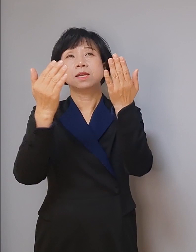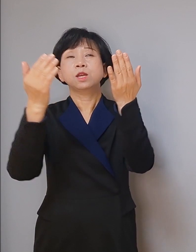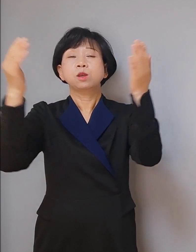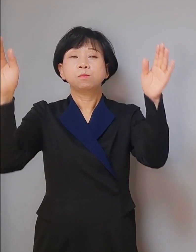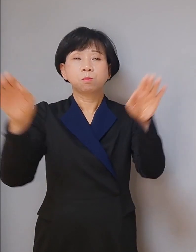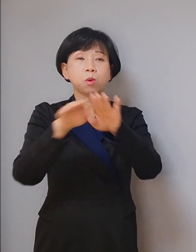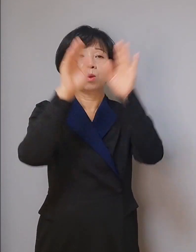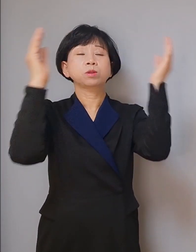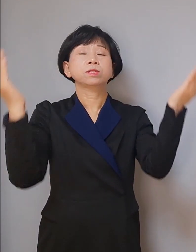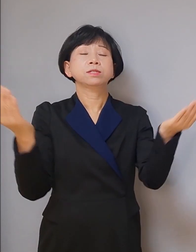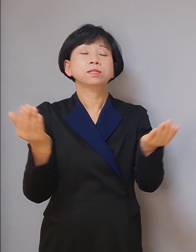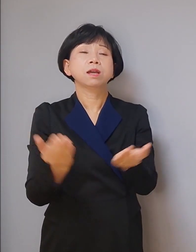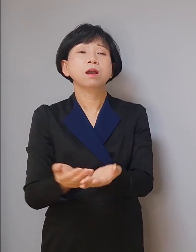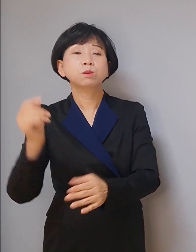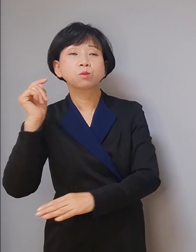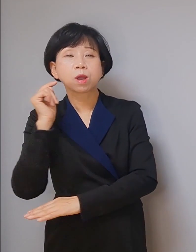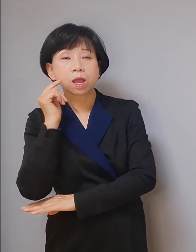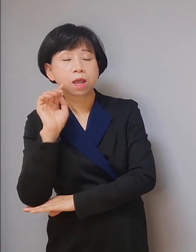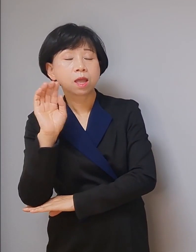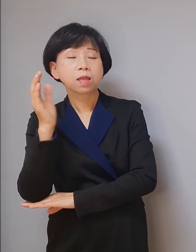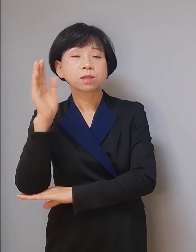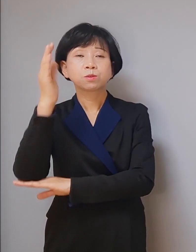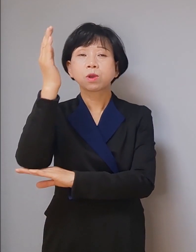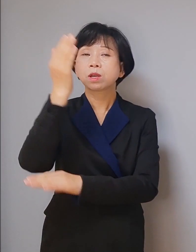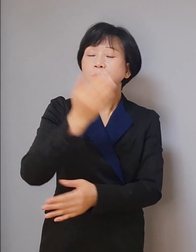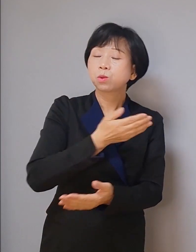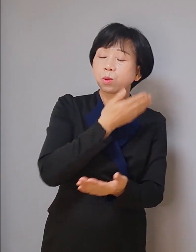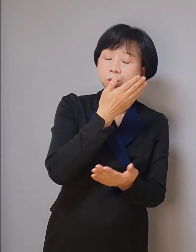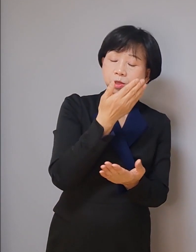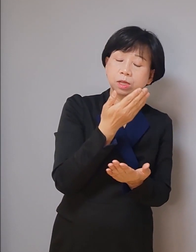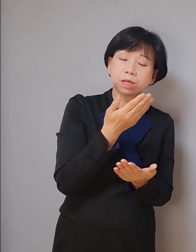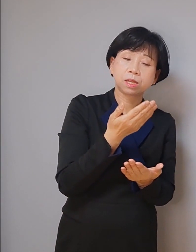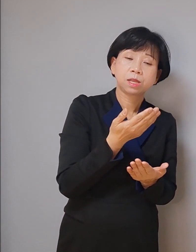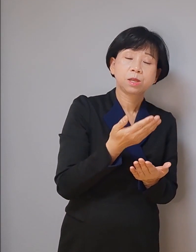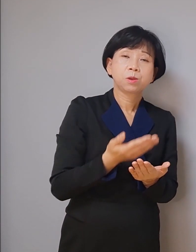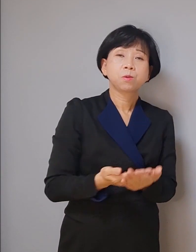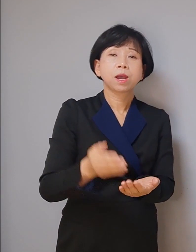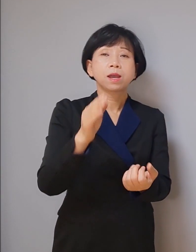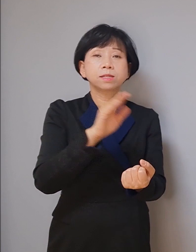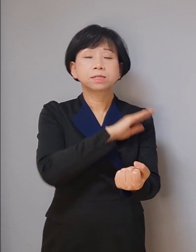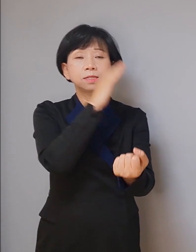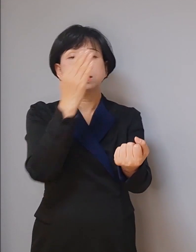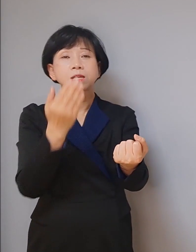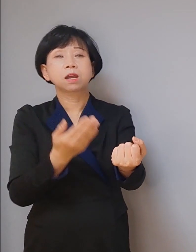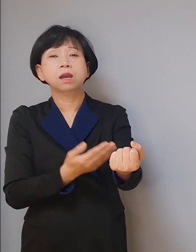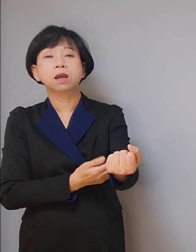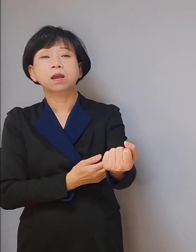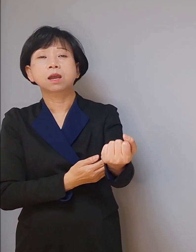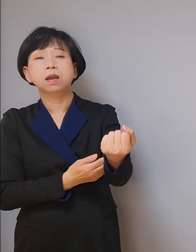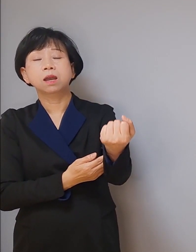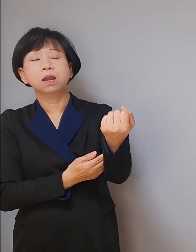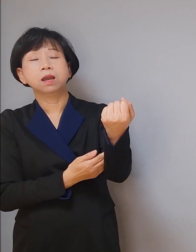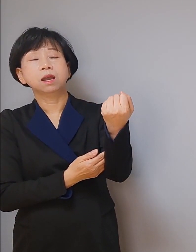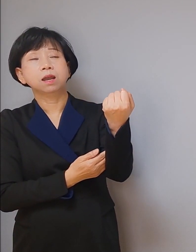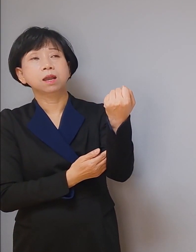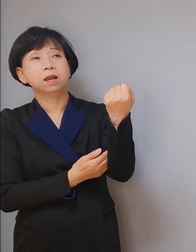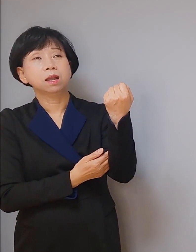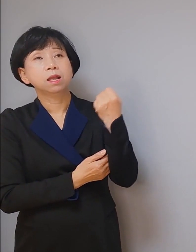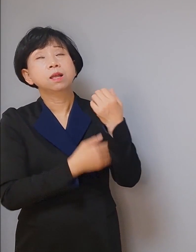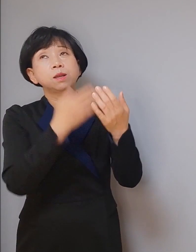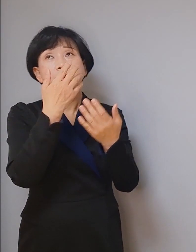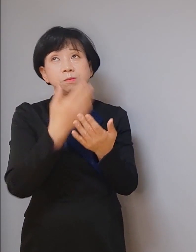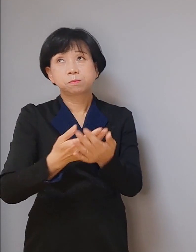드리리 모든 영광과 존귀와 능력